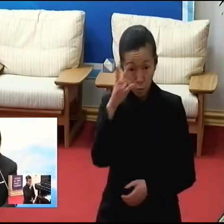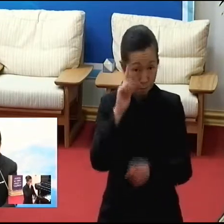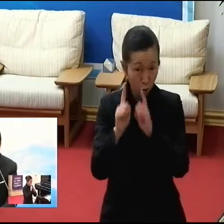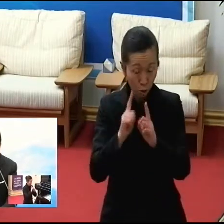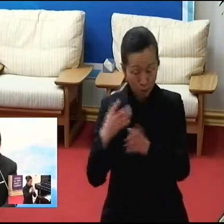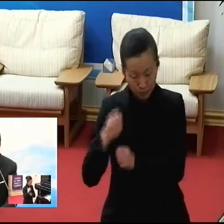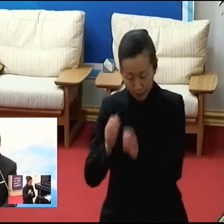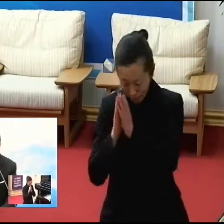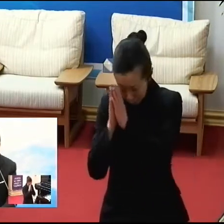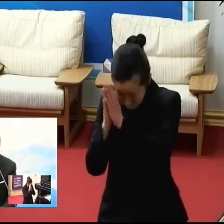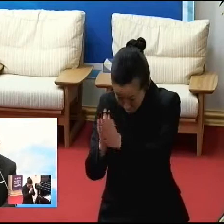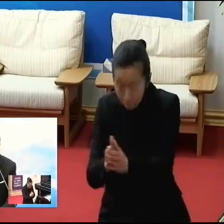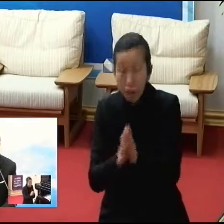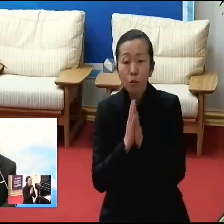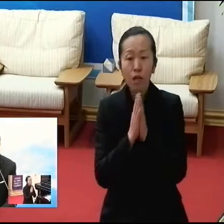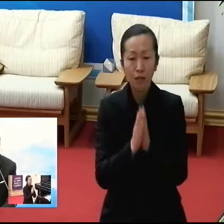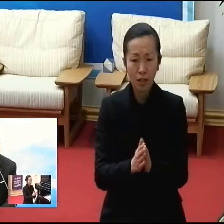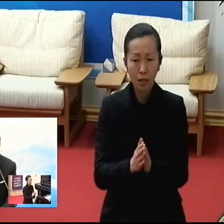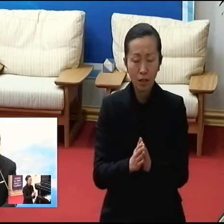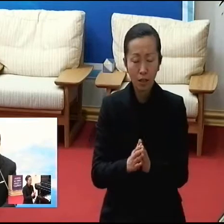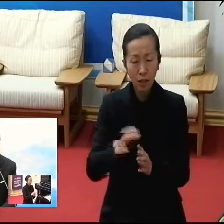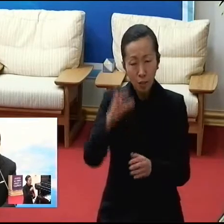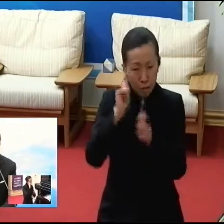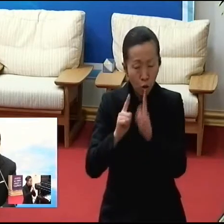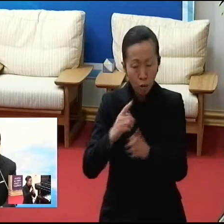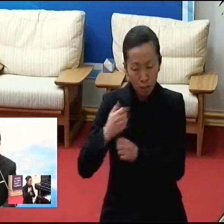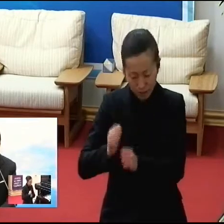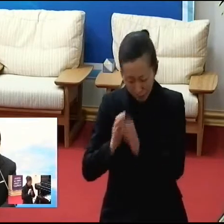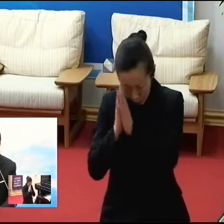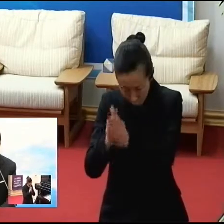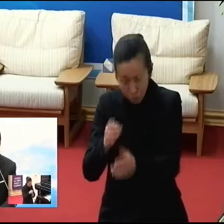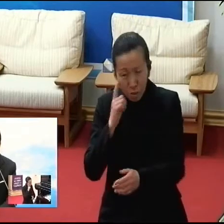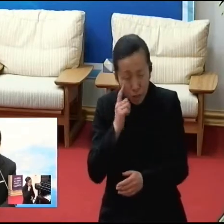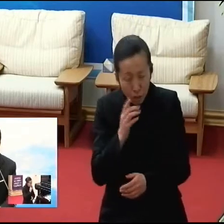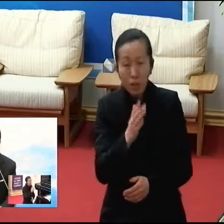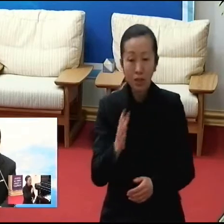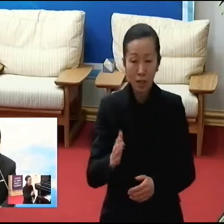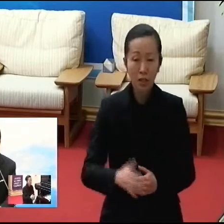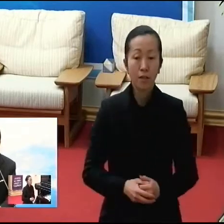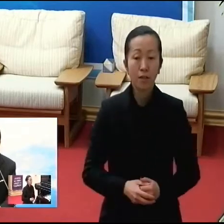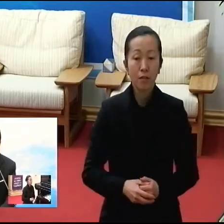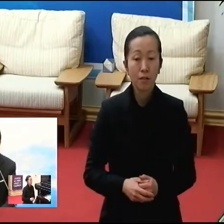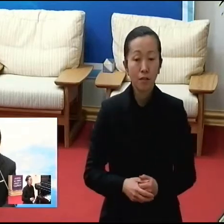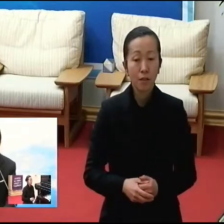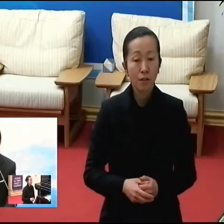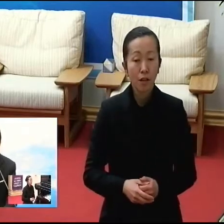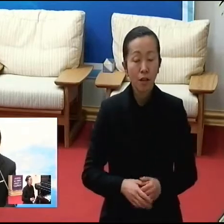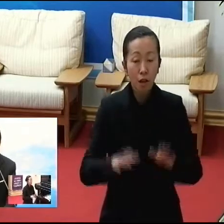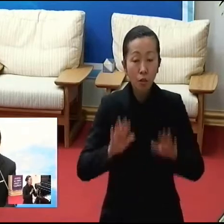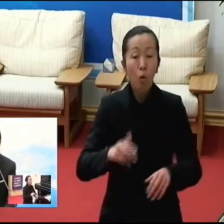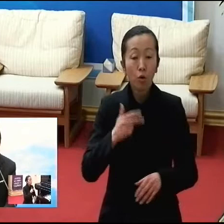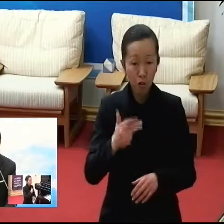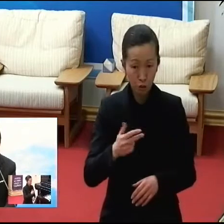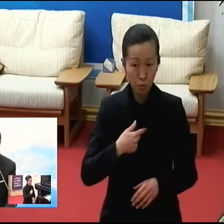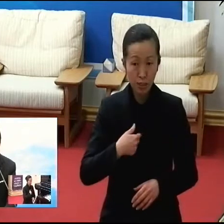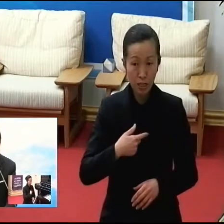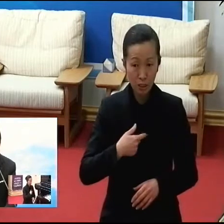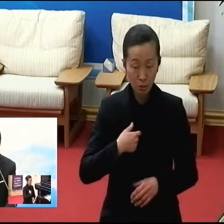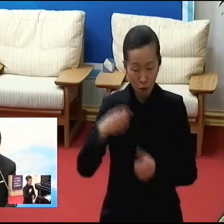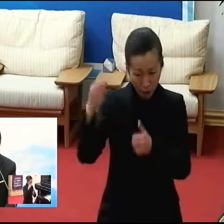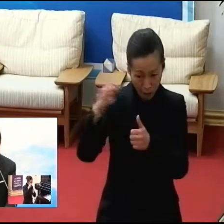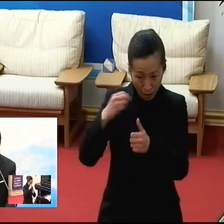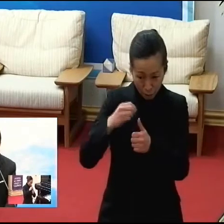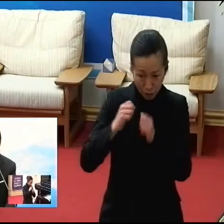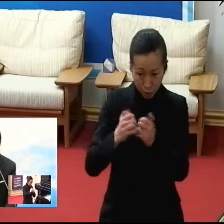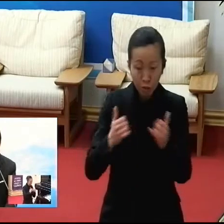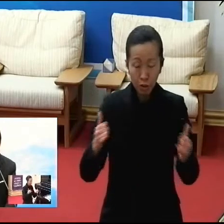葉に頼り 여러분 나를 박해하는 자를 한번 이번 주에 축복해 보시기 바랍니다. 今週私を迫害す